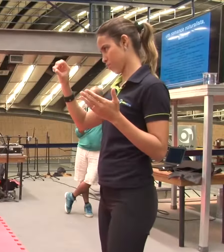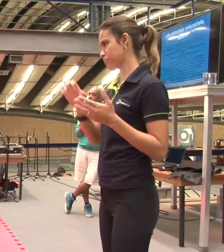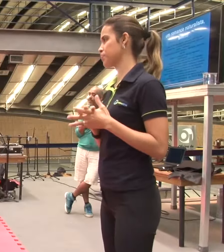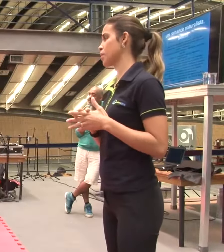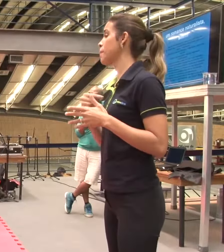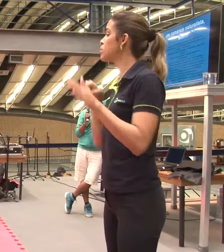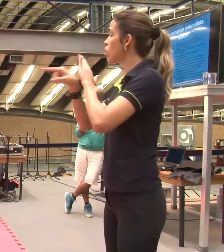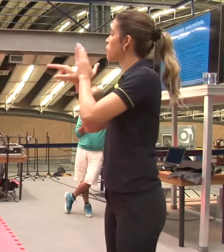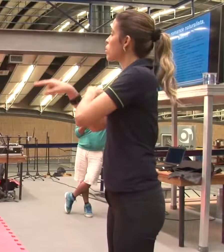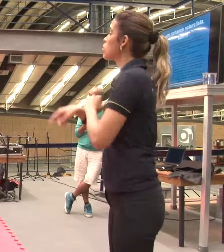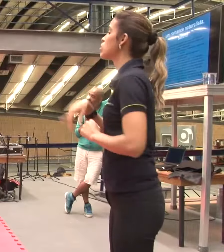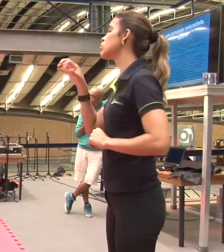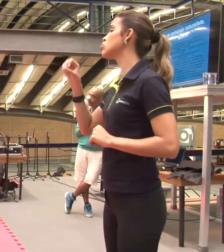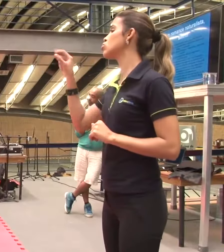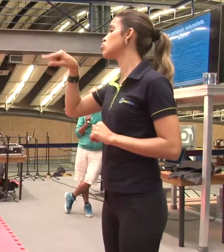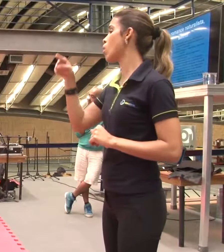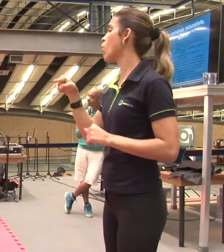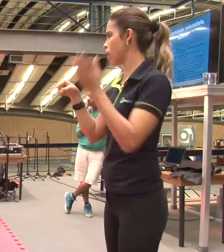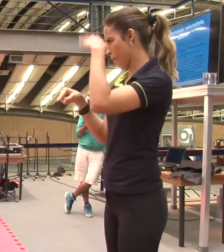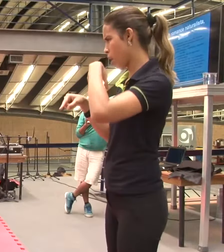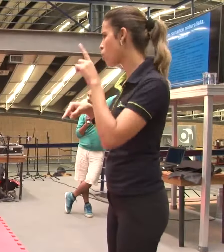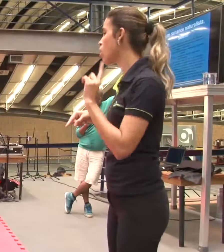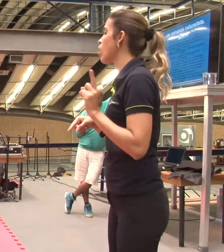que eu faço, né, que diz, João Romano no singular.